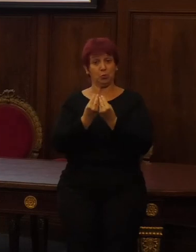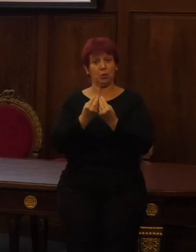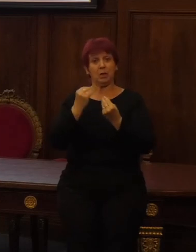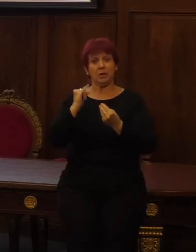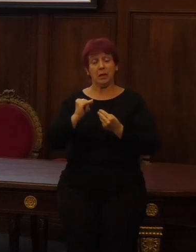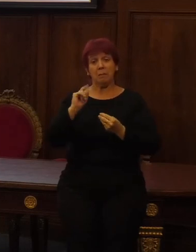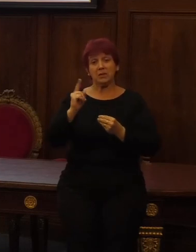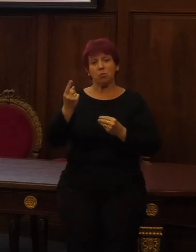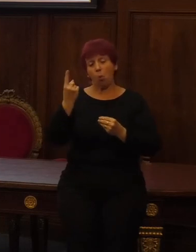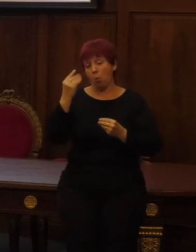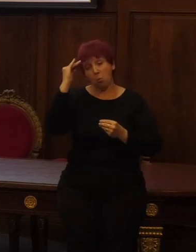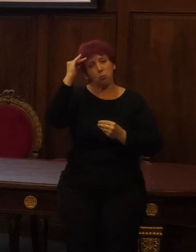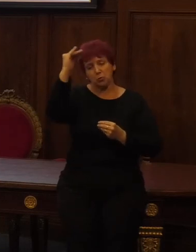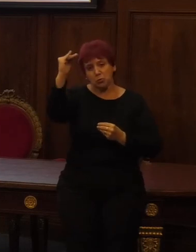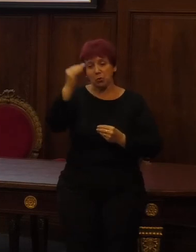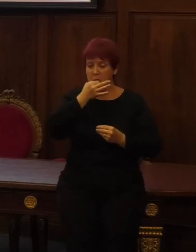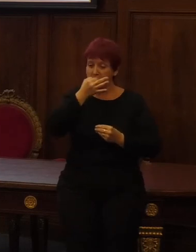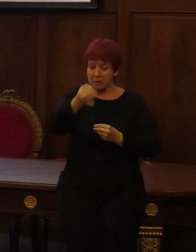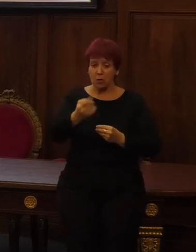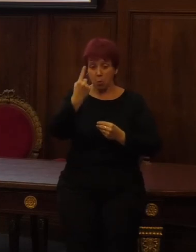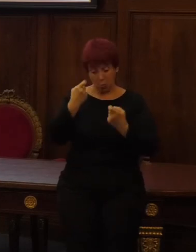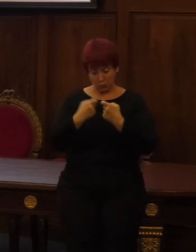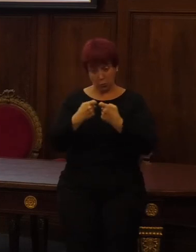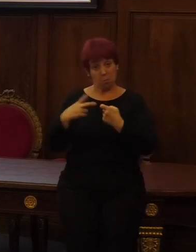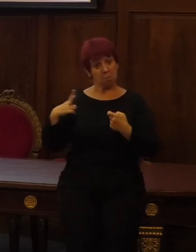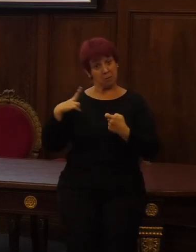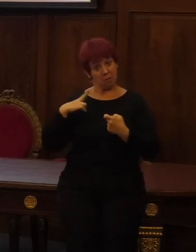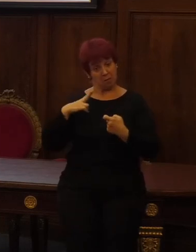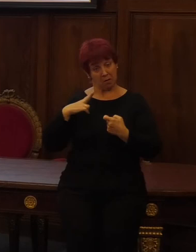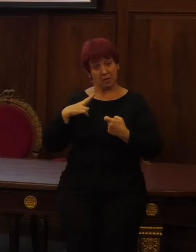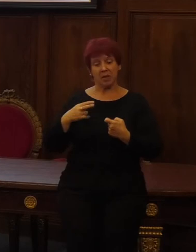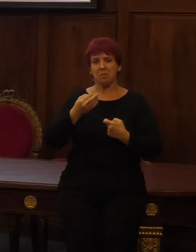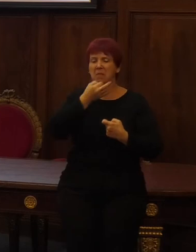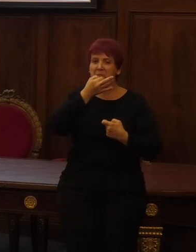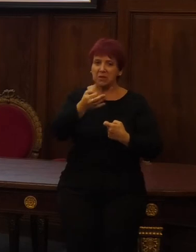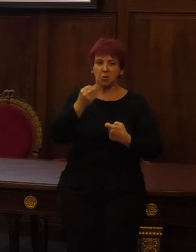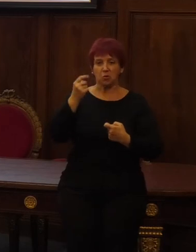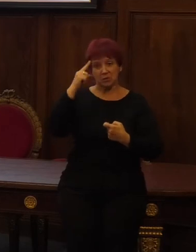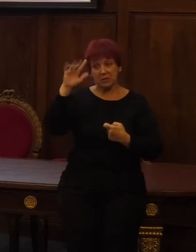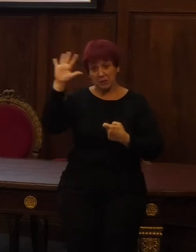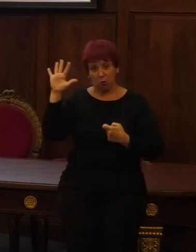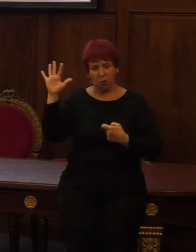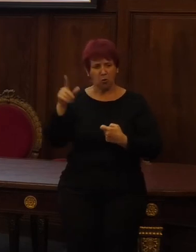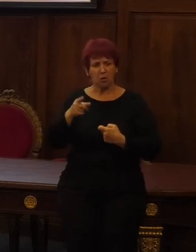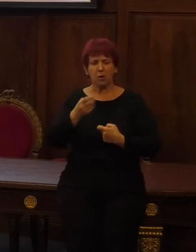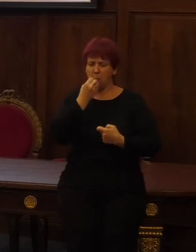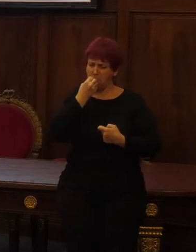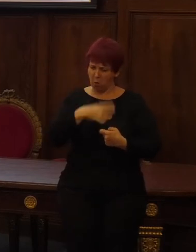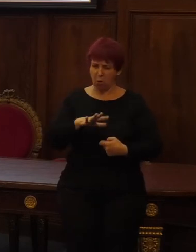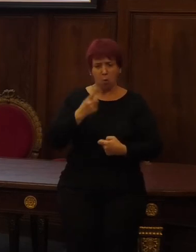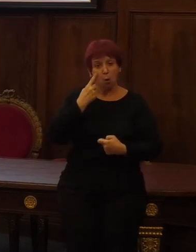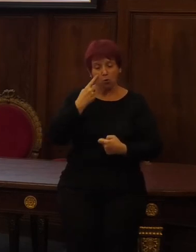Recuerdo cuando ganó un decano en facultad que el presidente de una asociación privada de psicólogos le dijo, qué